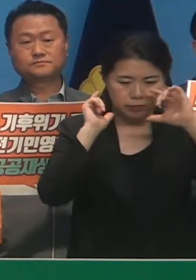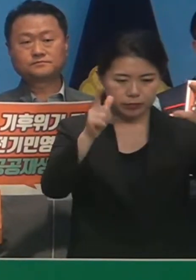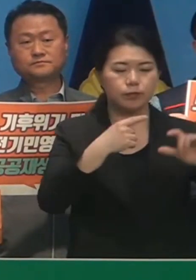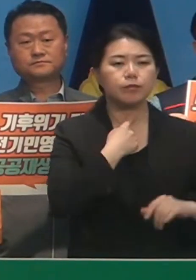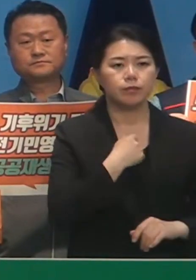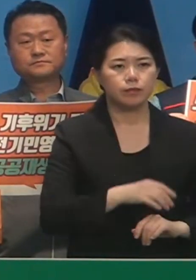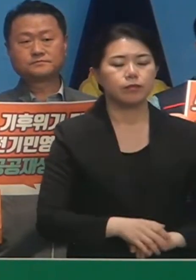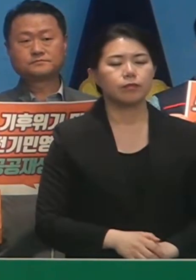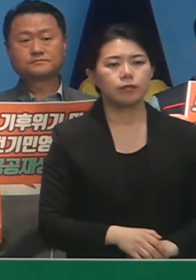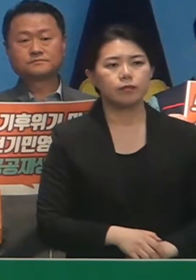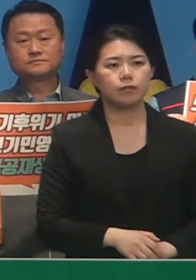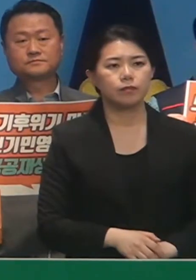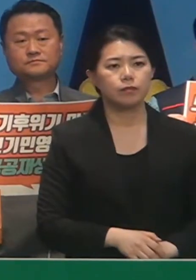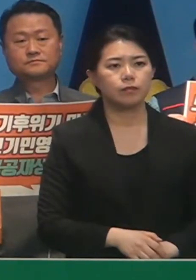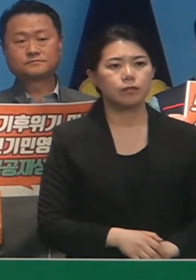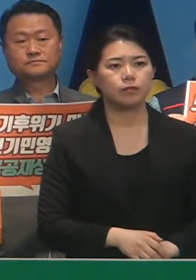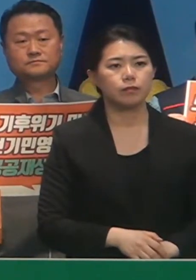있습니다.